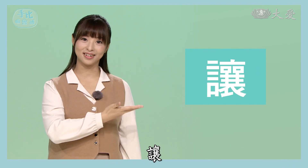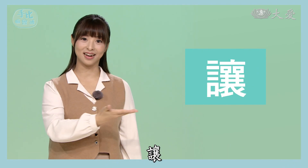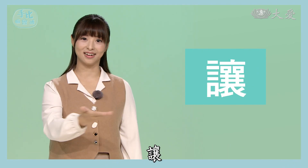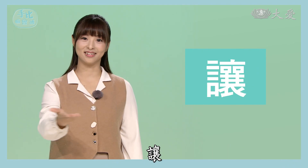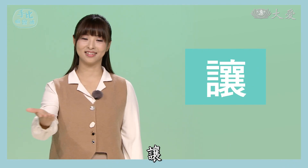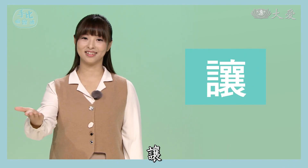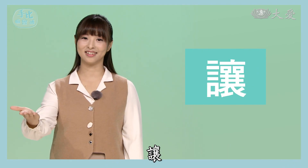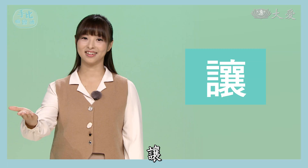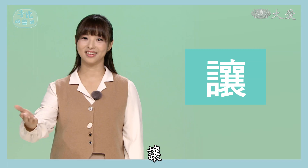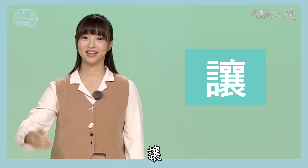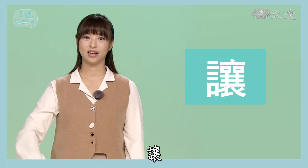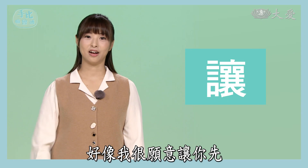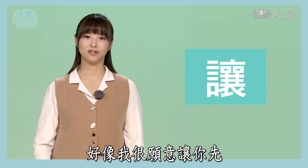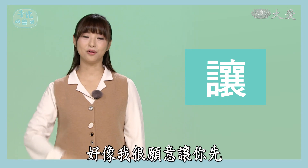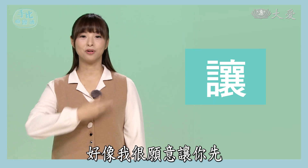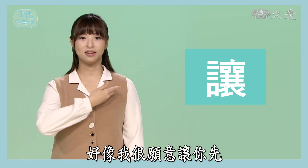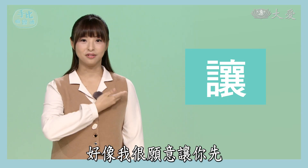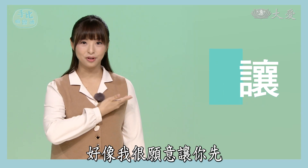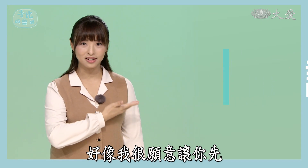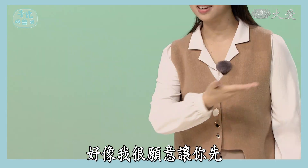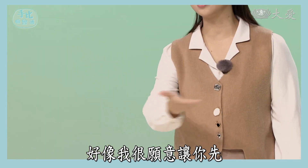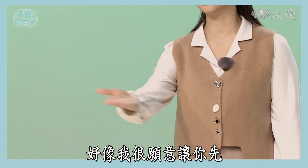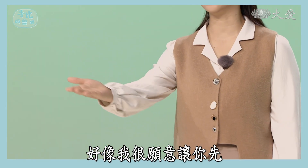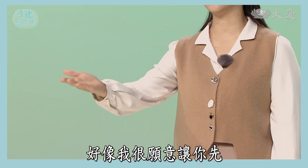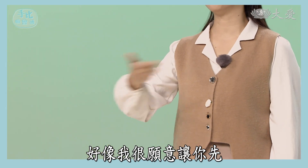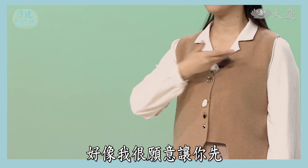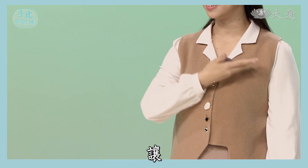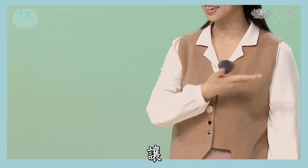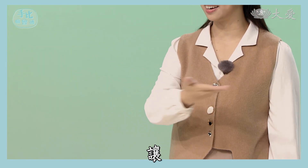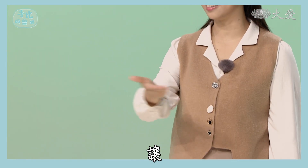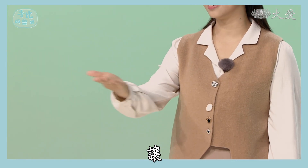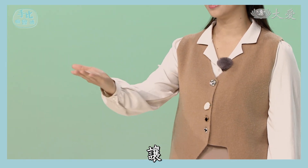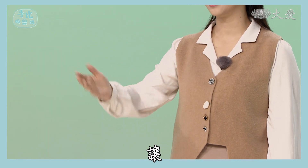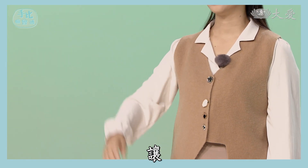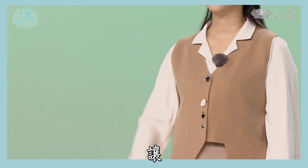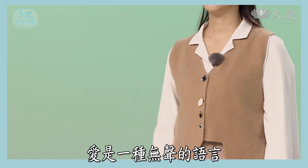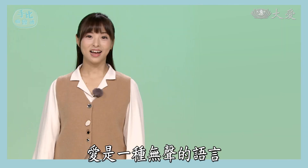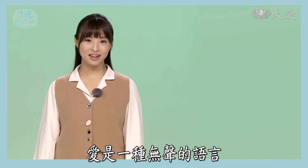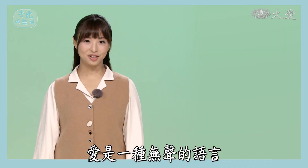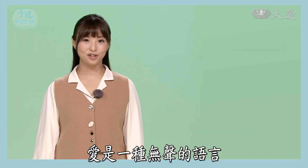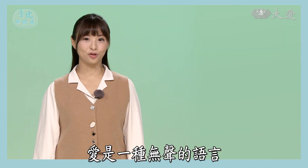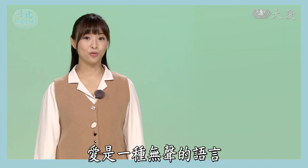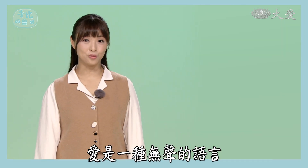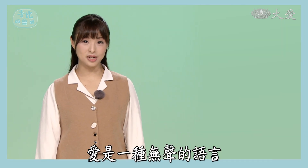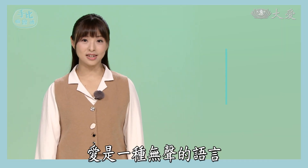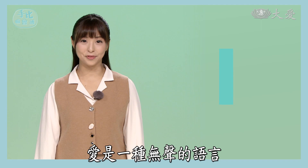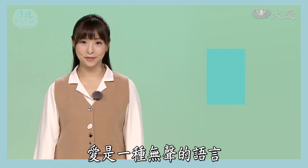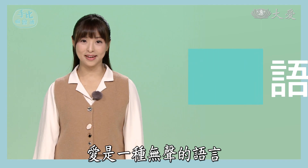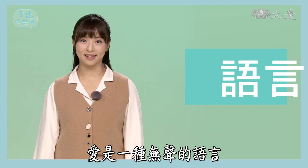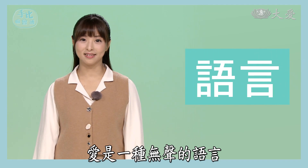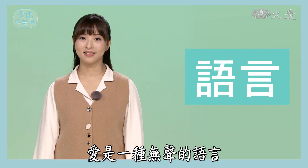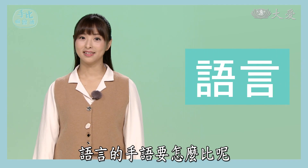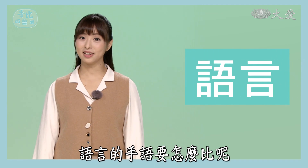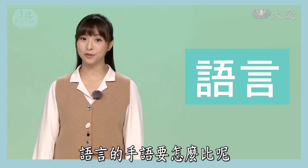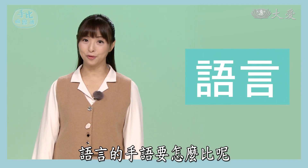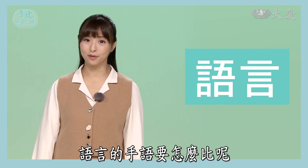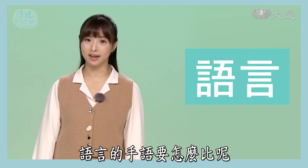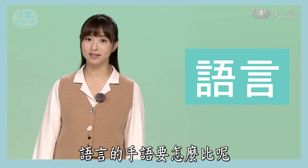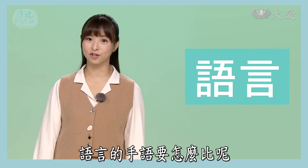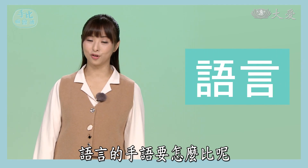让，好像我很愿意让你先让。爱是一种无声的语言。这个语言的手